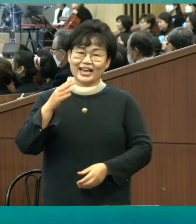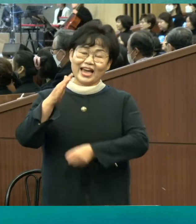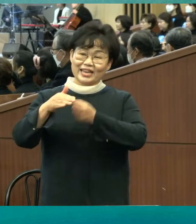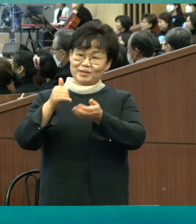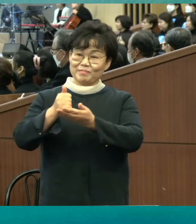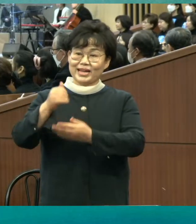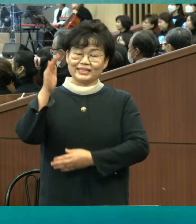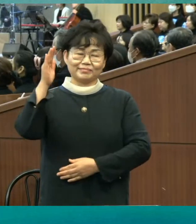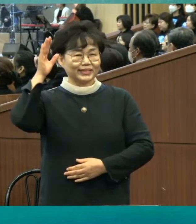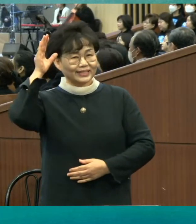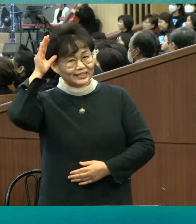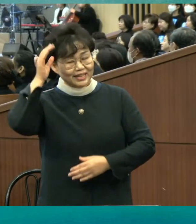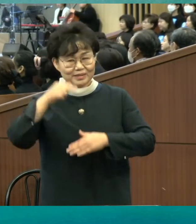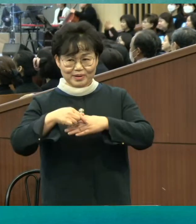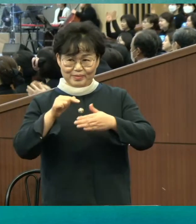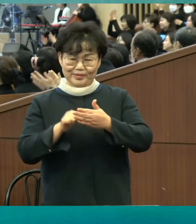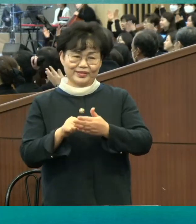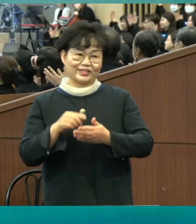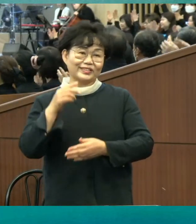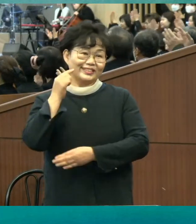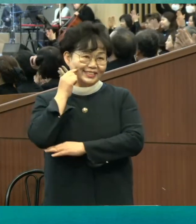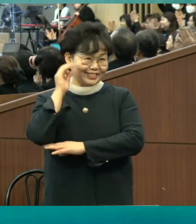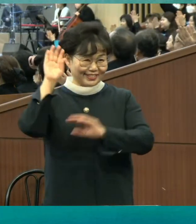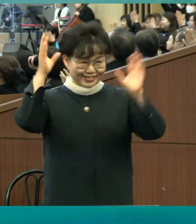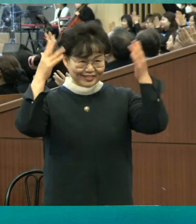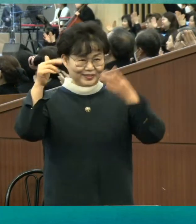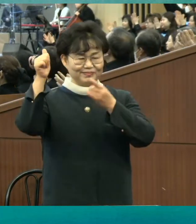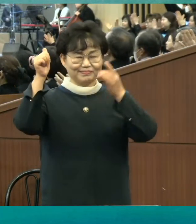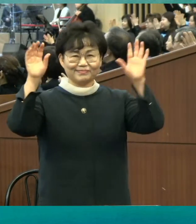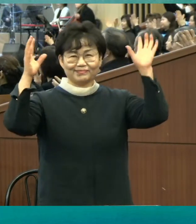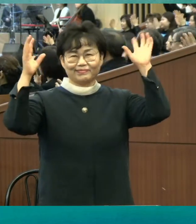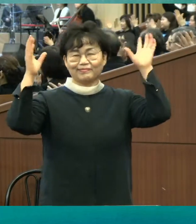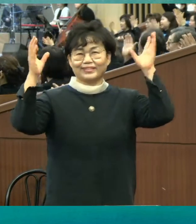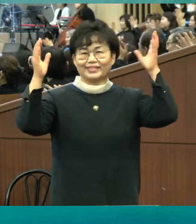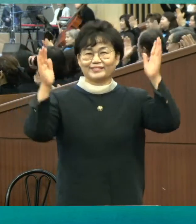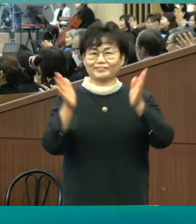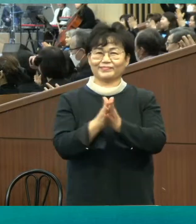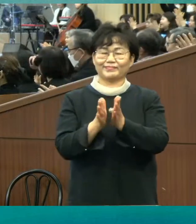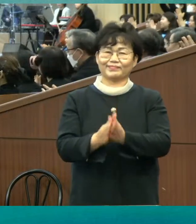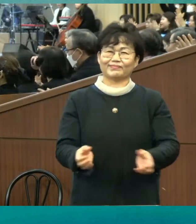우리 함께 주님께 영광의 박수 한번 높게 높여드리며 나가겠습니다. 할렐루야.